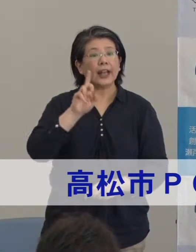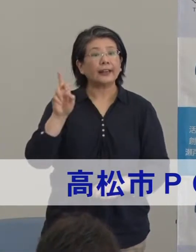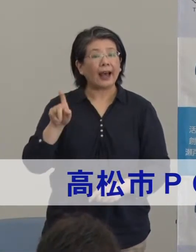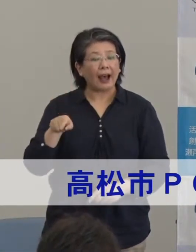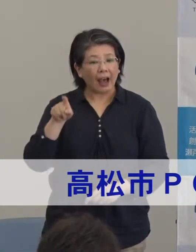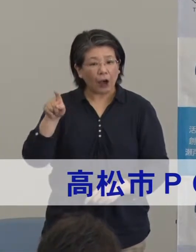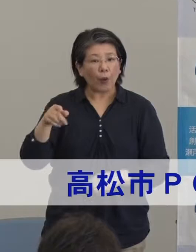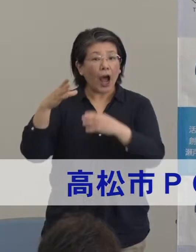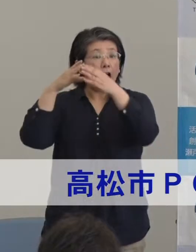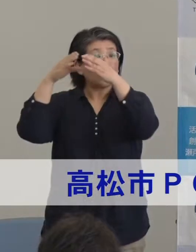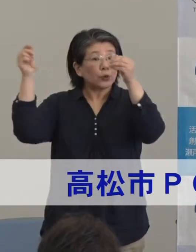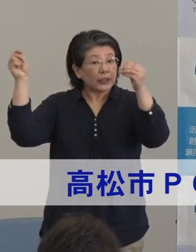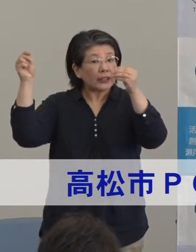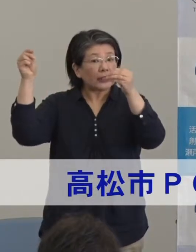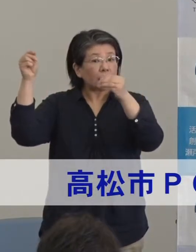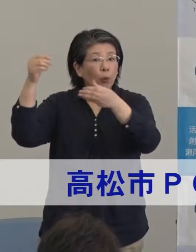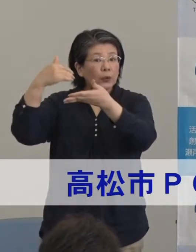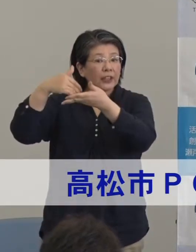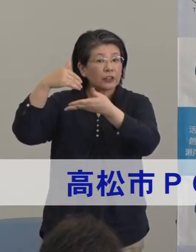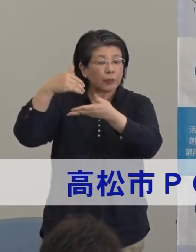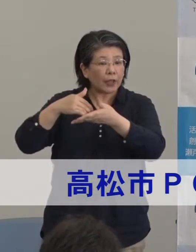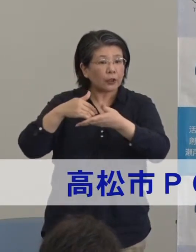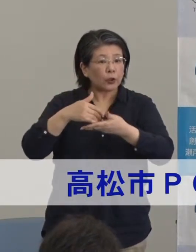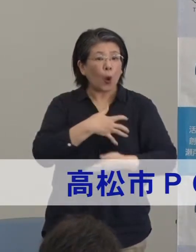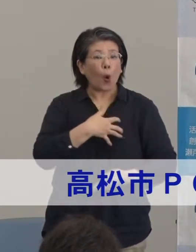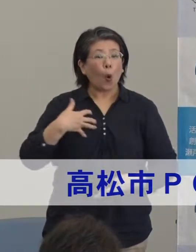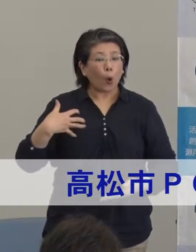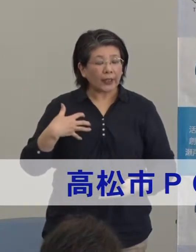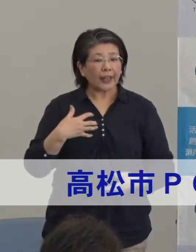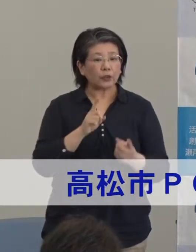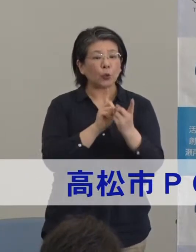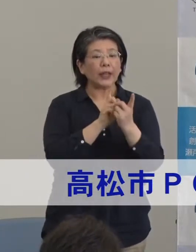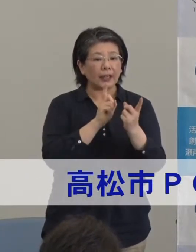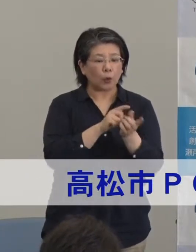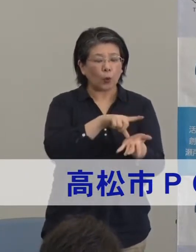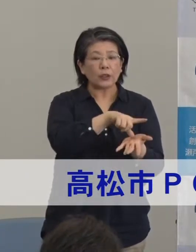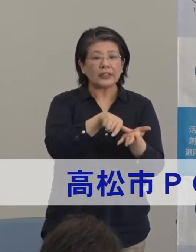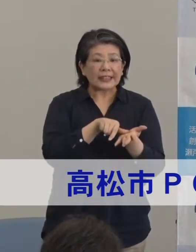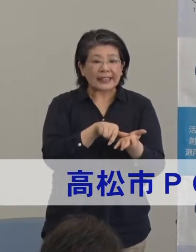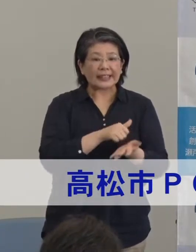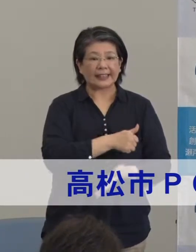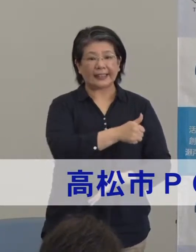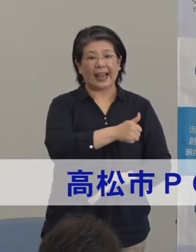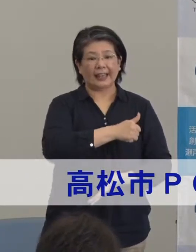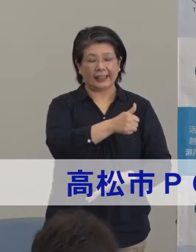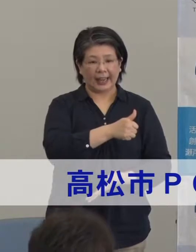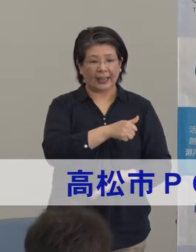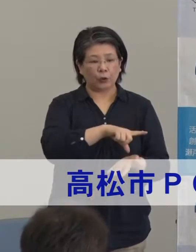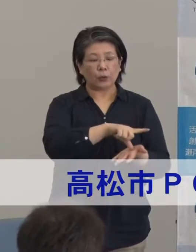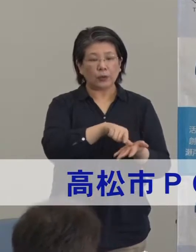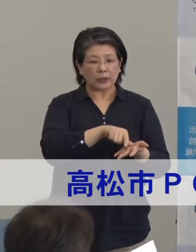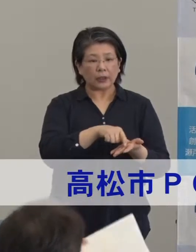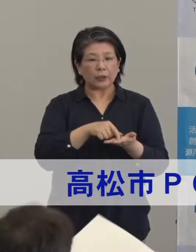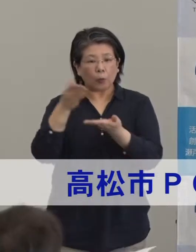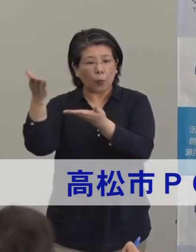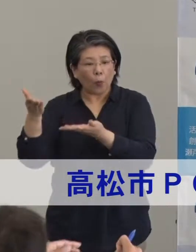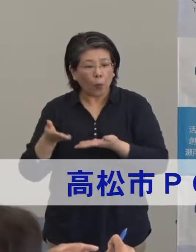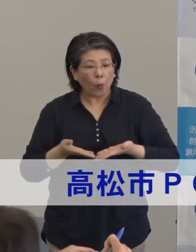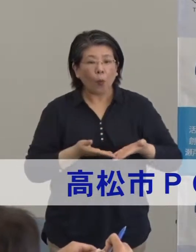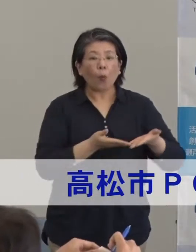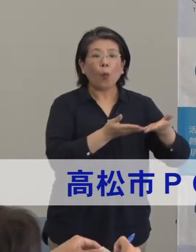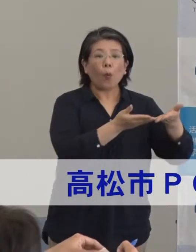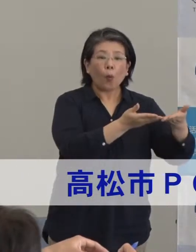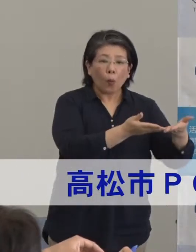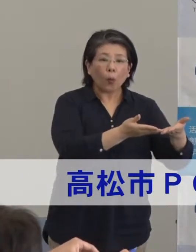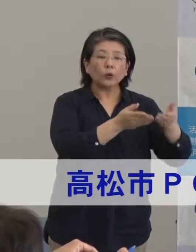として国が示します保健診療の対象となる地域外来検査センターへの速やかな移行を図ってまいりたい